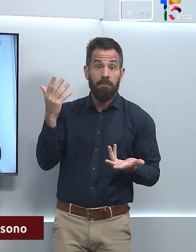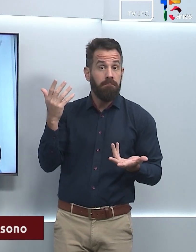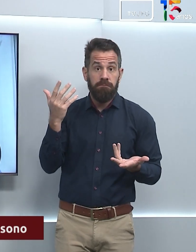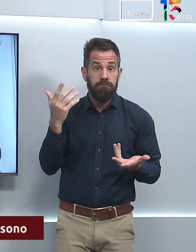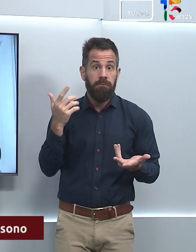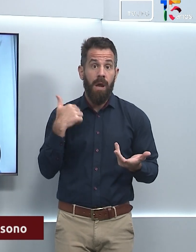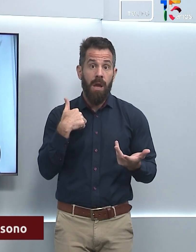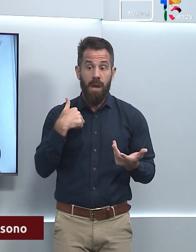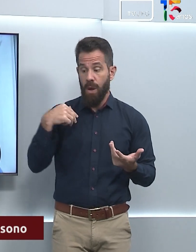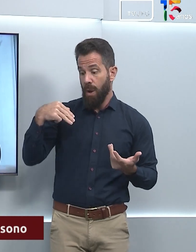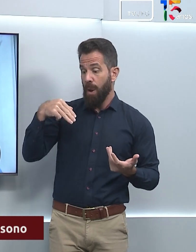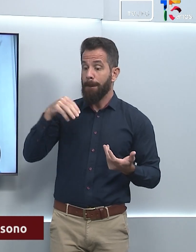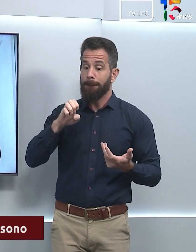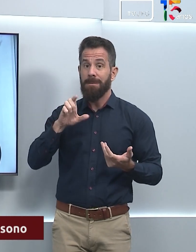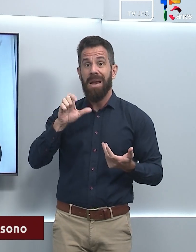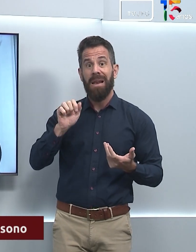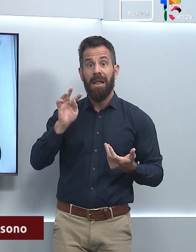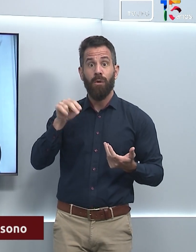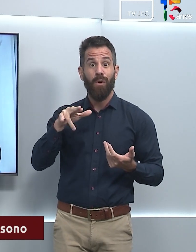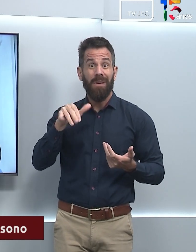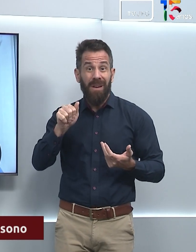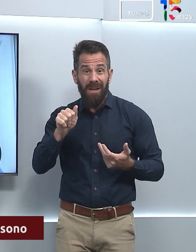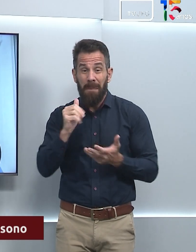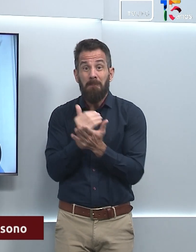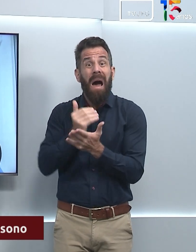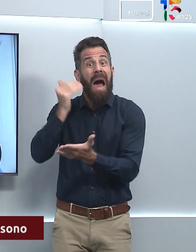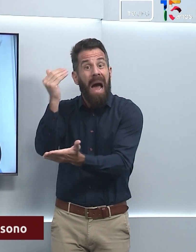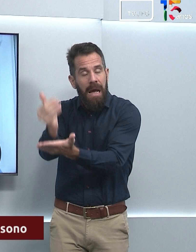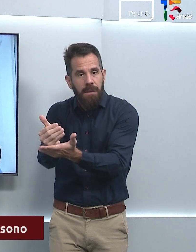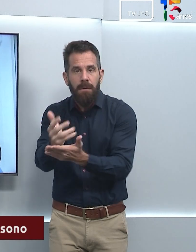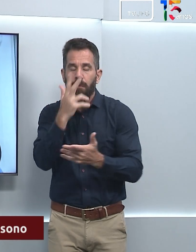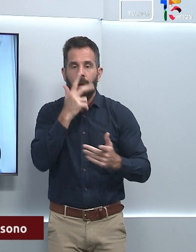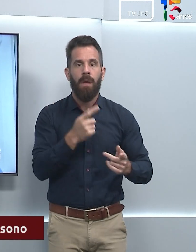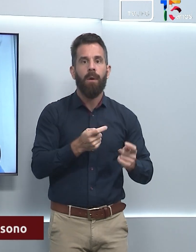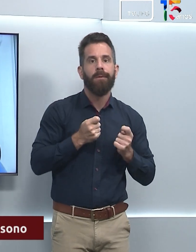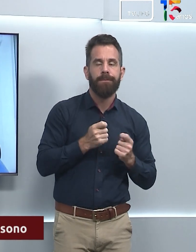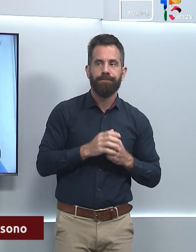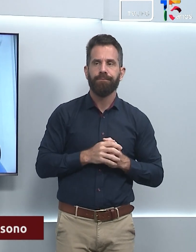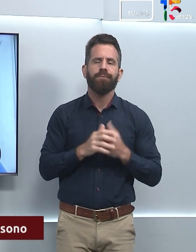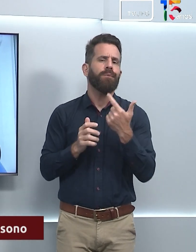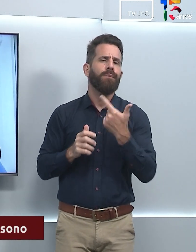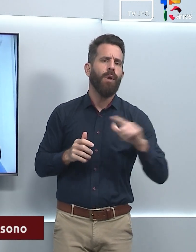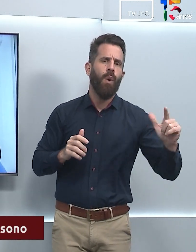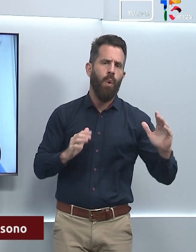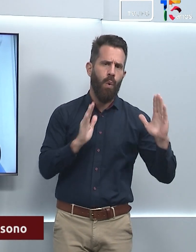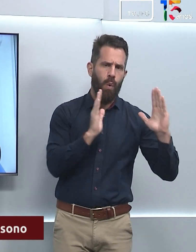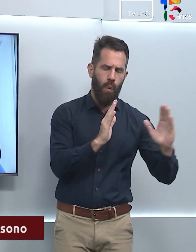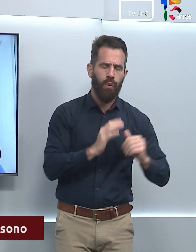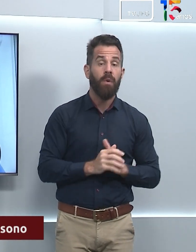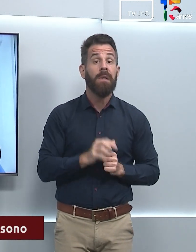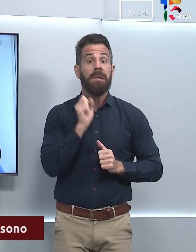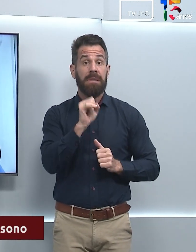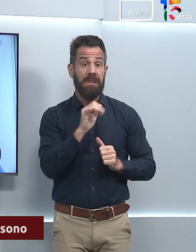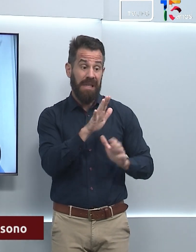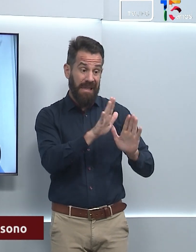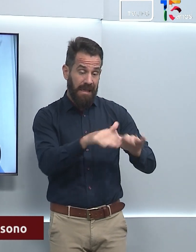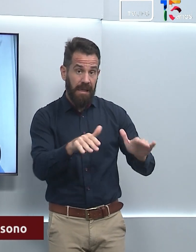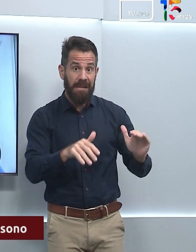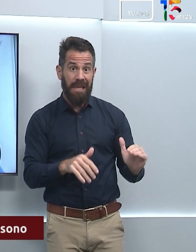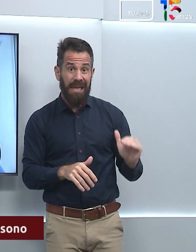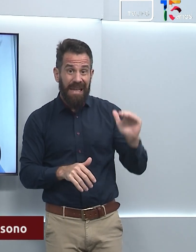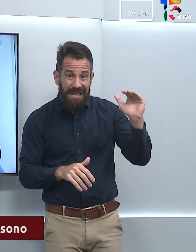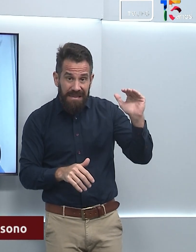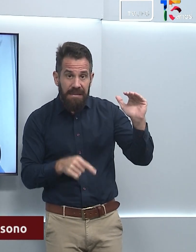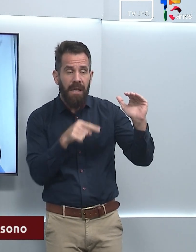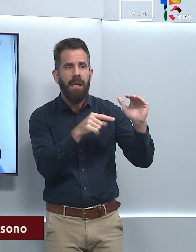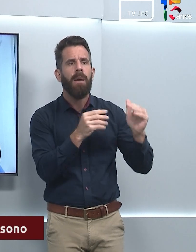hormônios sexuais, estrógeno e progesterona. Em relação ao crescimento, vamos lá, né, para a criança crescer, ela tem que estar num sono à